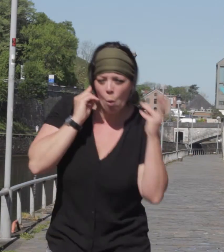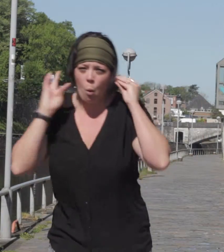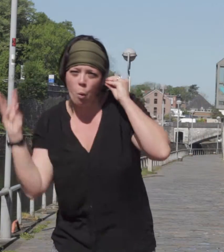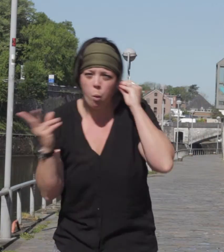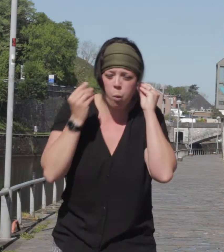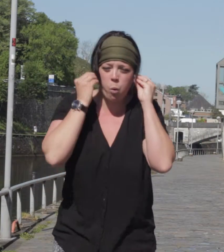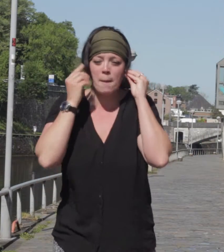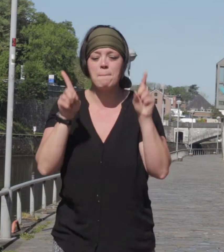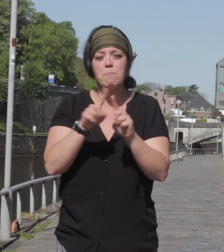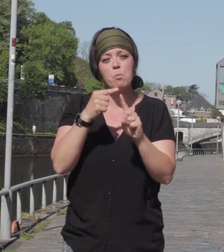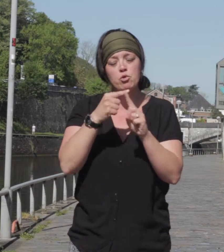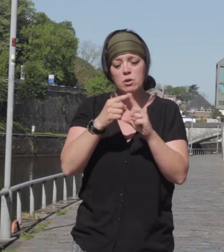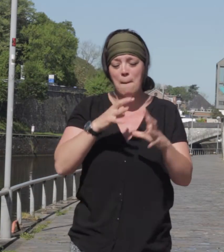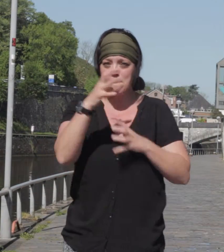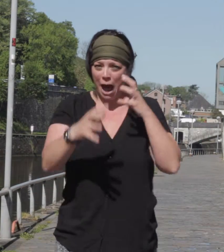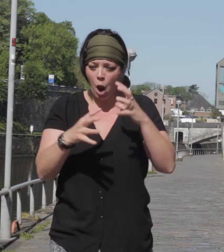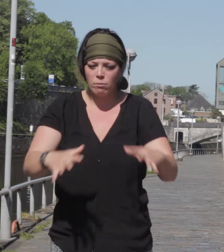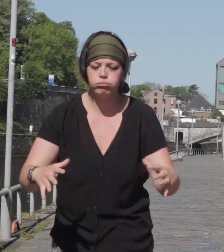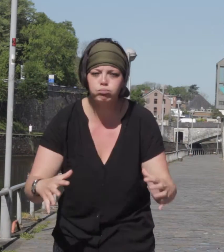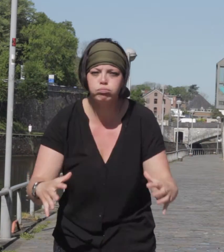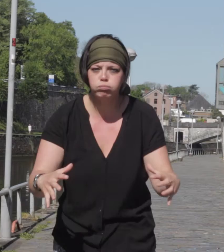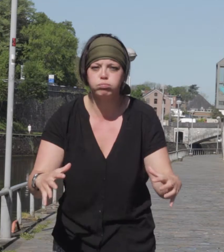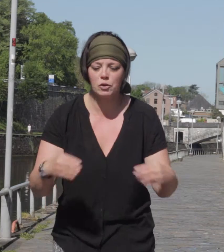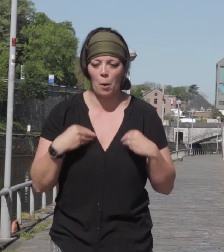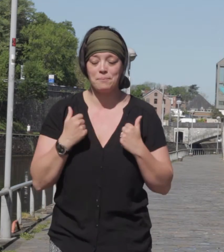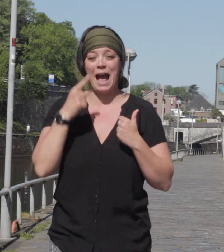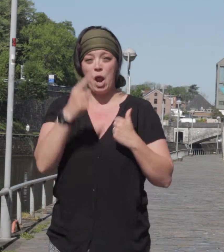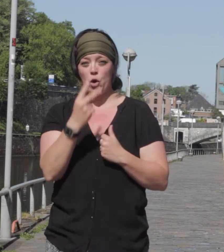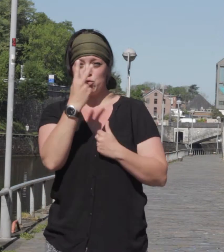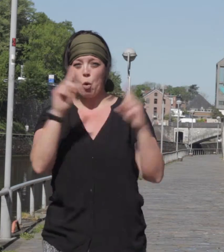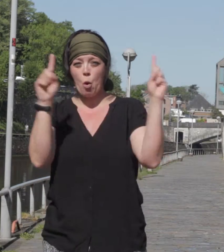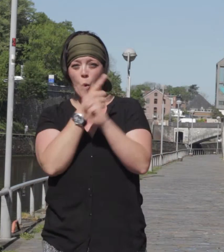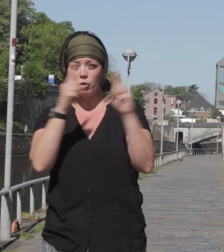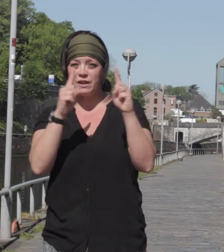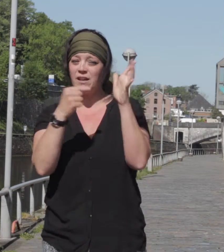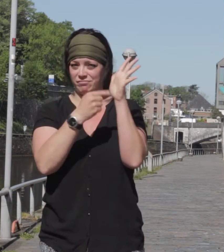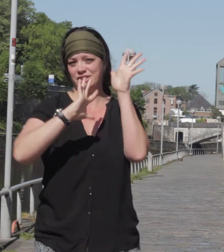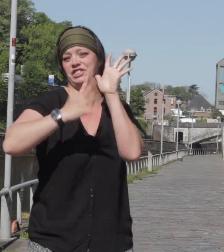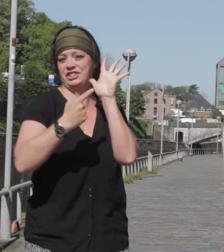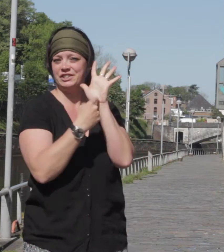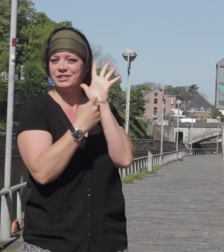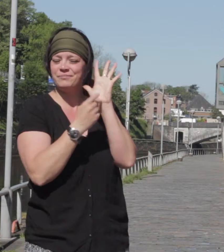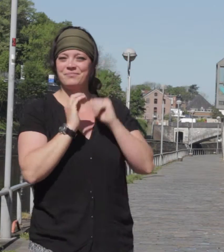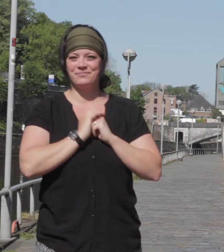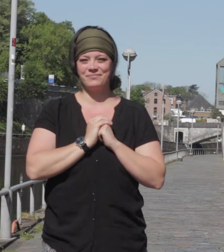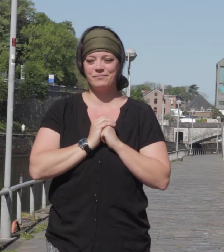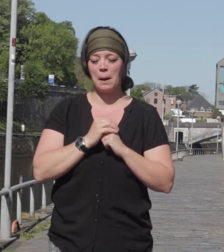pour ressentir les vibrations de la musique. Des concerts seront entièrement interprétés en langue des signes. Un responsable PMR